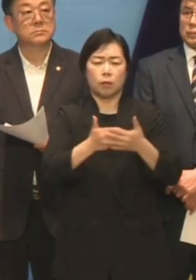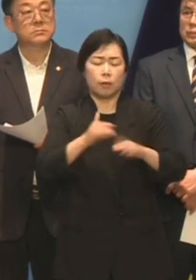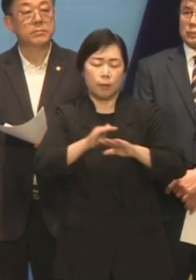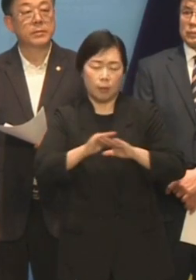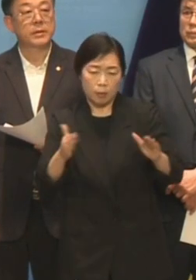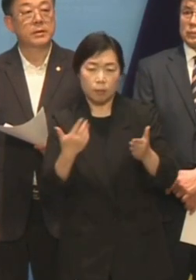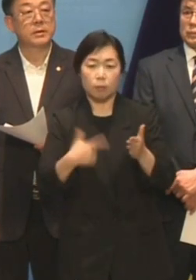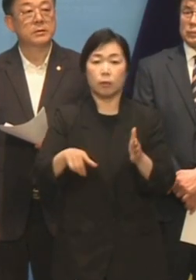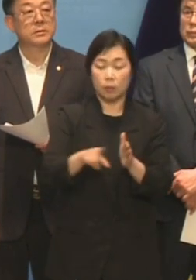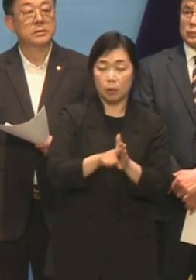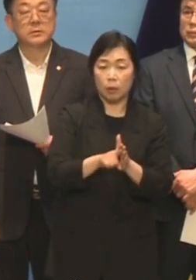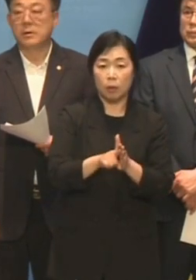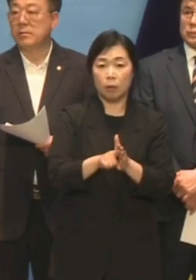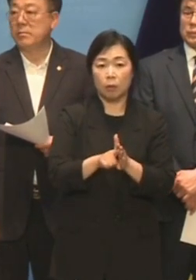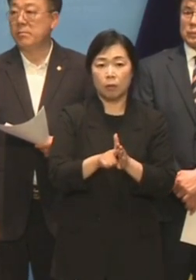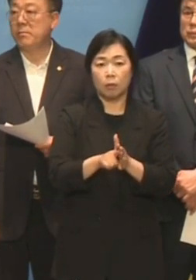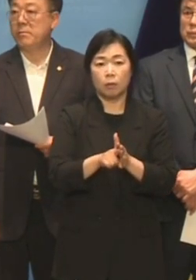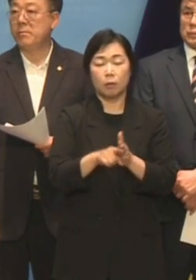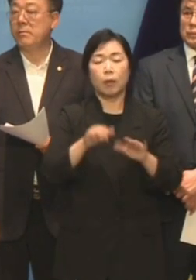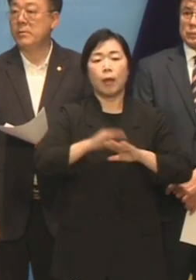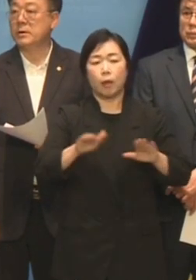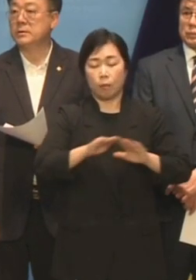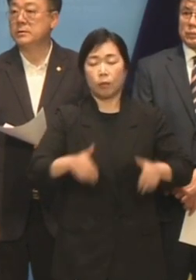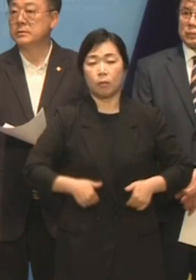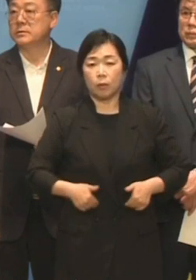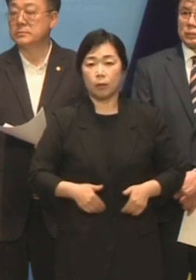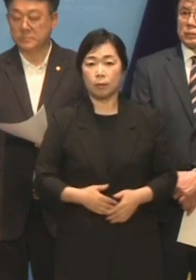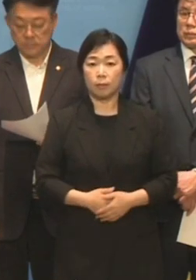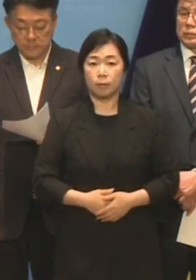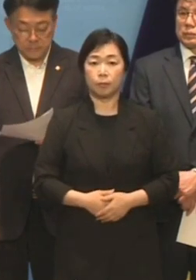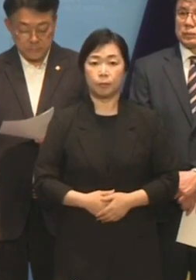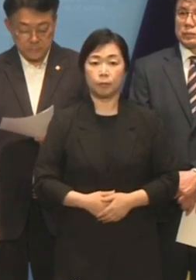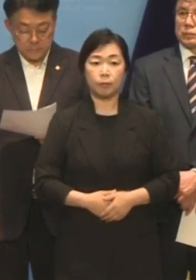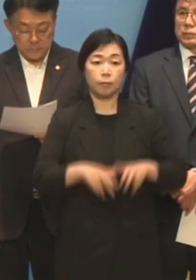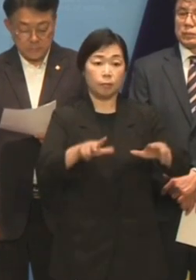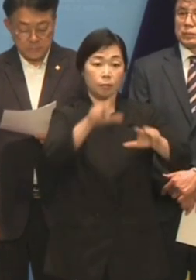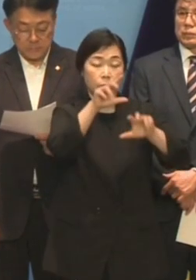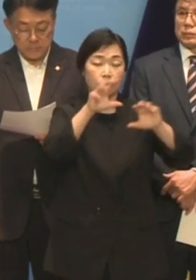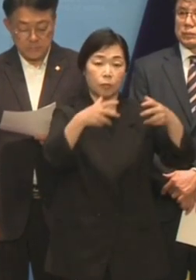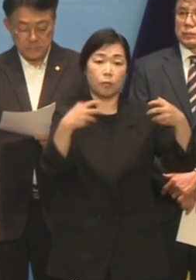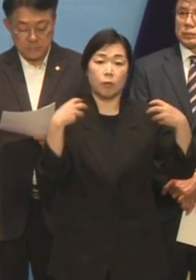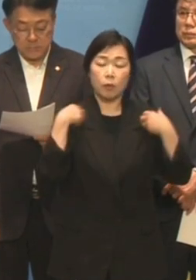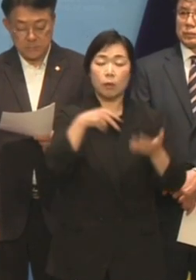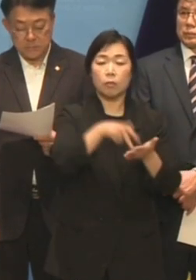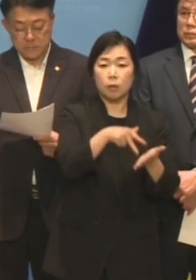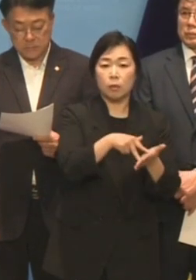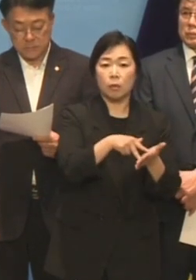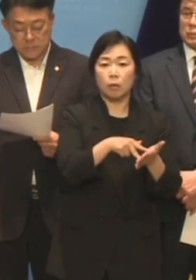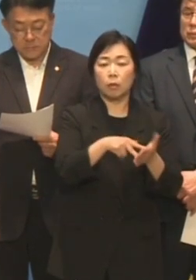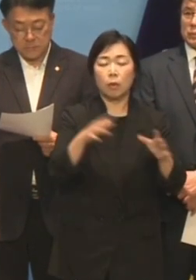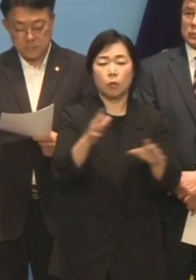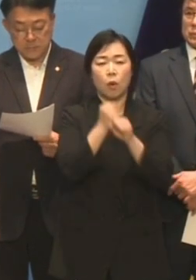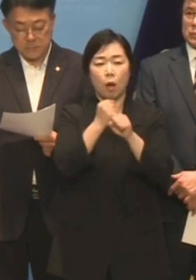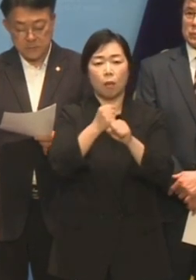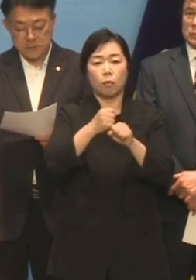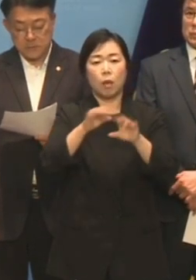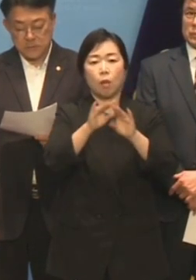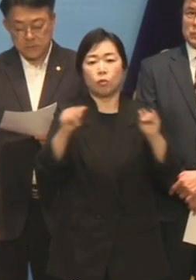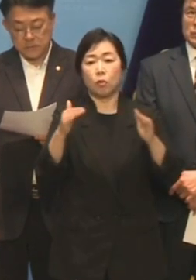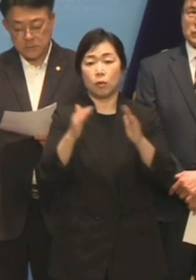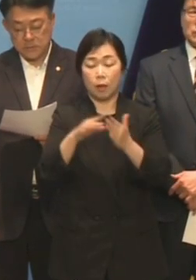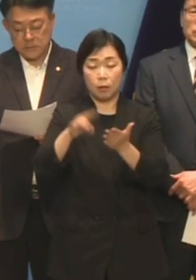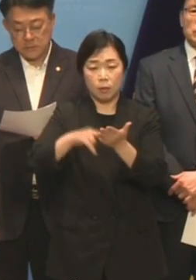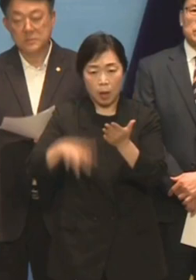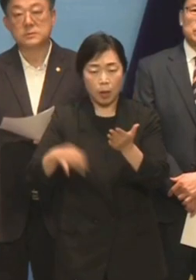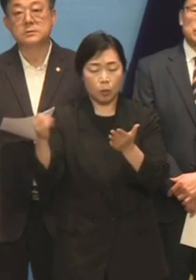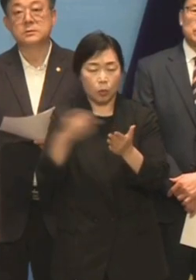방식의 피해구제책이 절실한 상황입니다. 국가에 있어서도 종합부동산세나 재산세와 같은 그